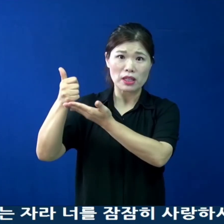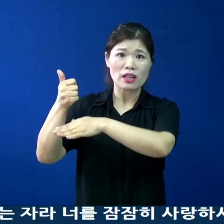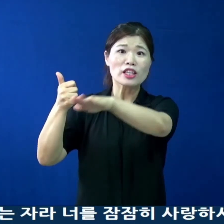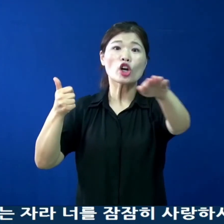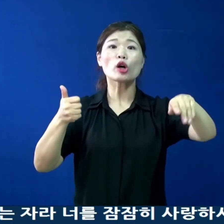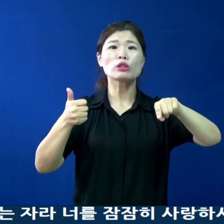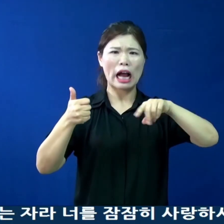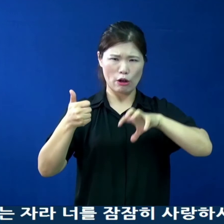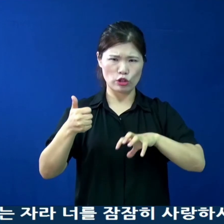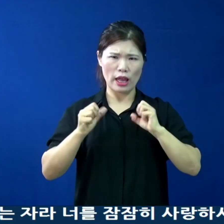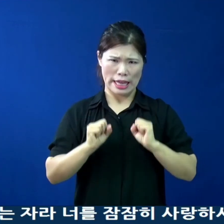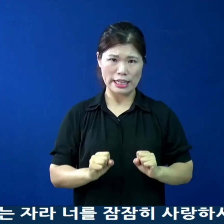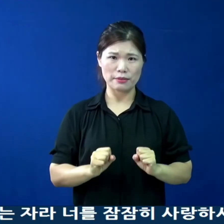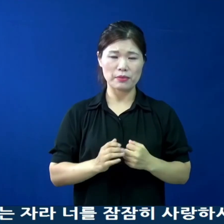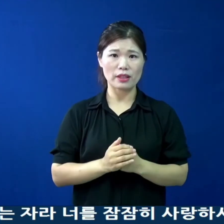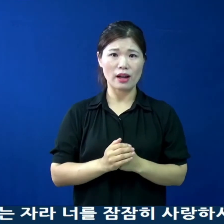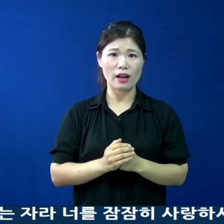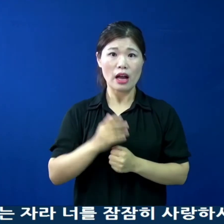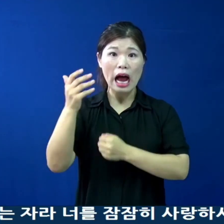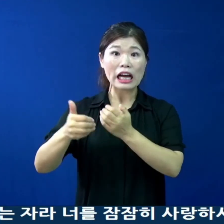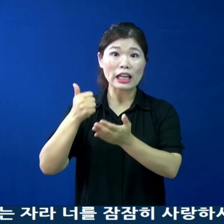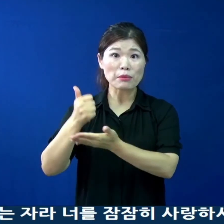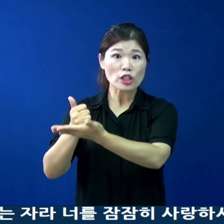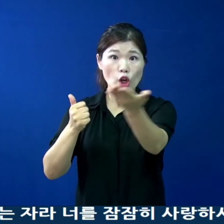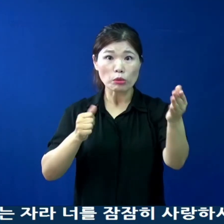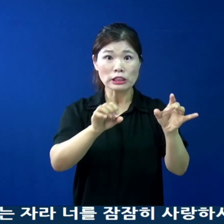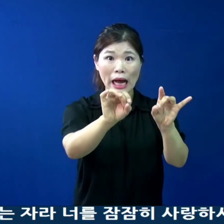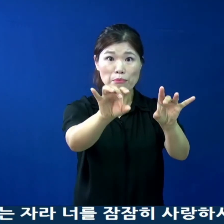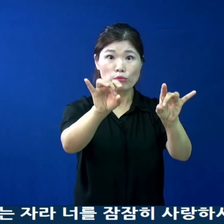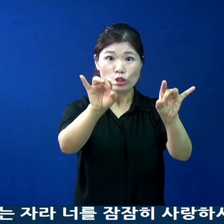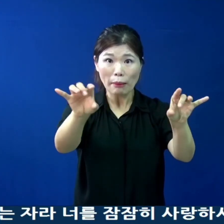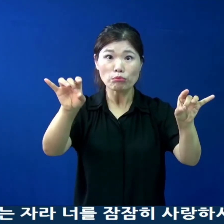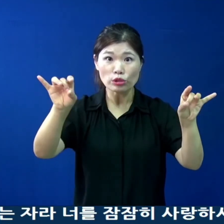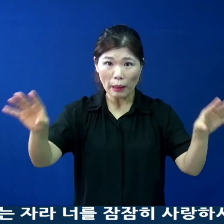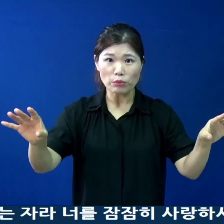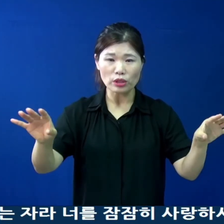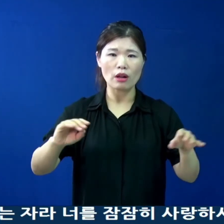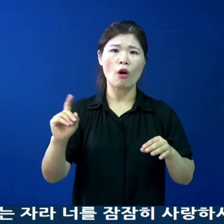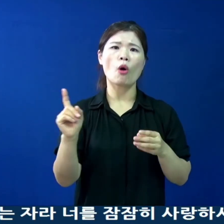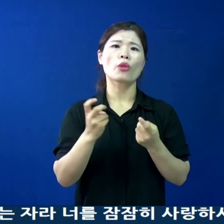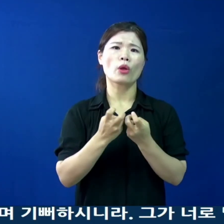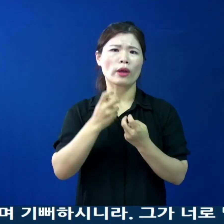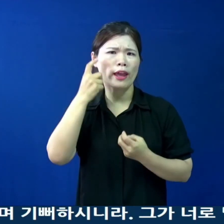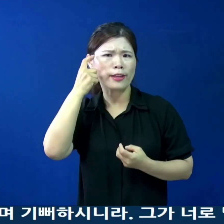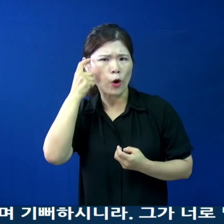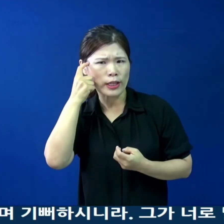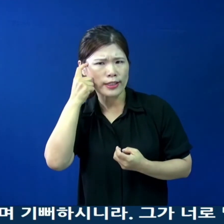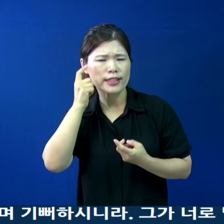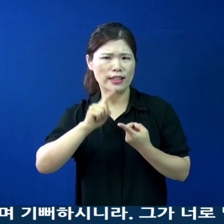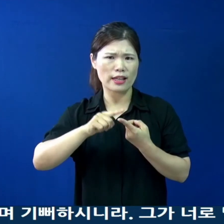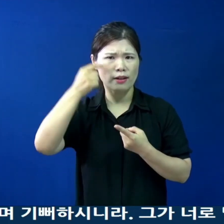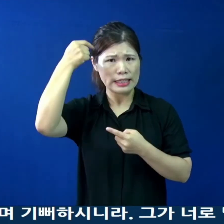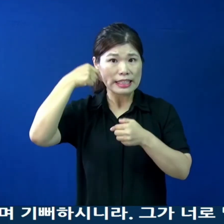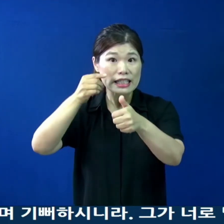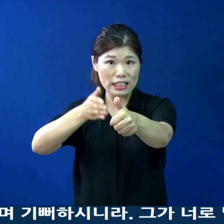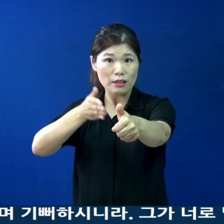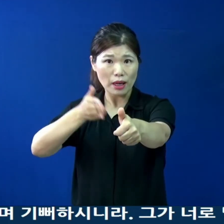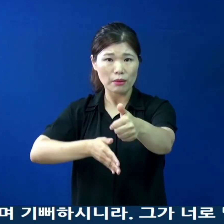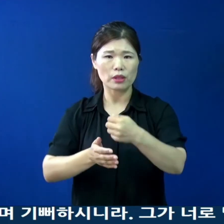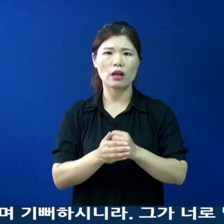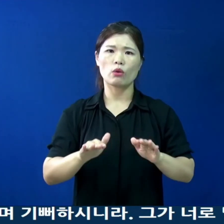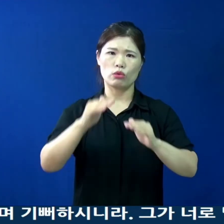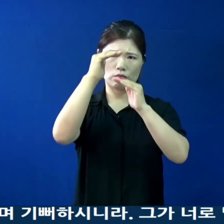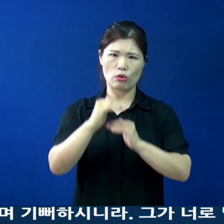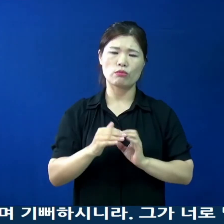계십니다. 하나님께서 여러분 한 분 한 분을 어떻게 여기시는지 느껴보시기를 바랍니다. 오늘 본문을